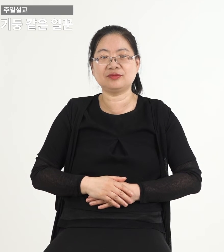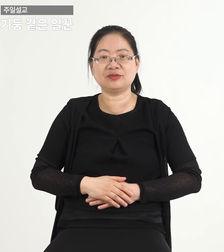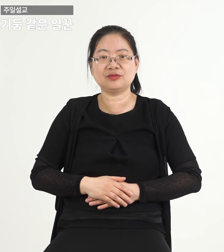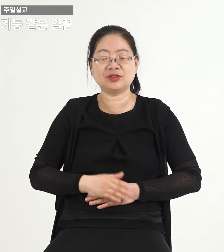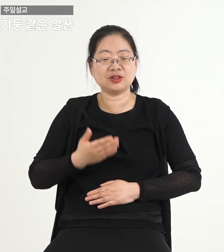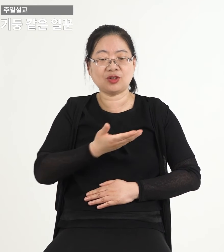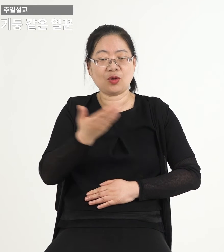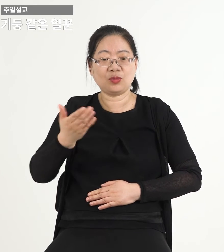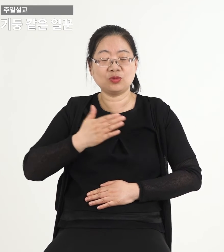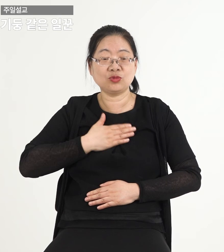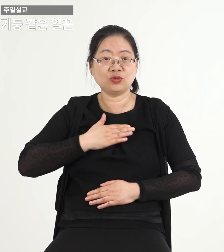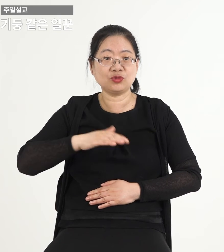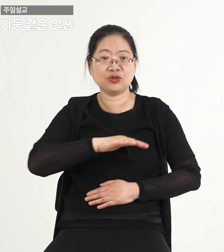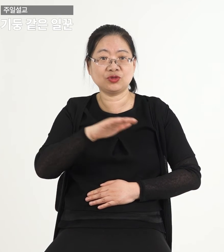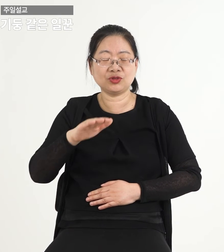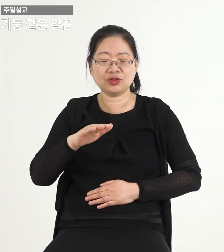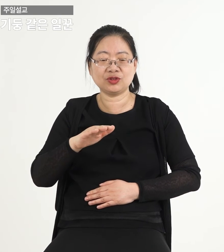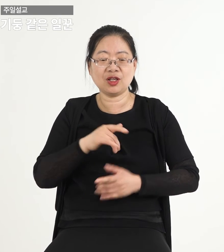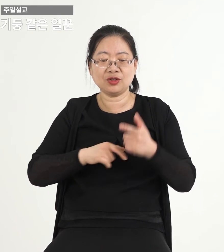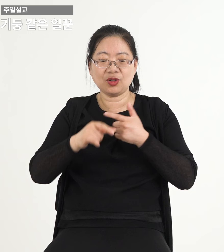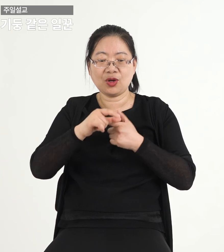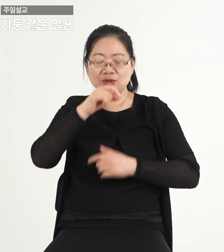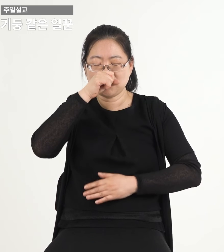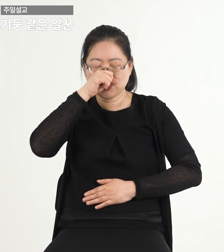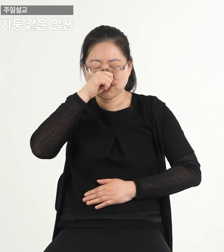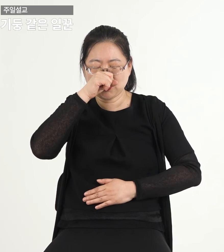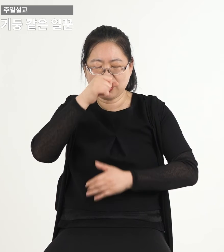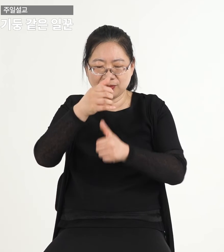여러분, 우리는 어느 게 좋은 것을